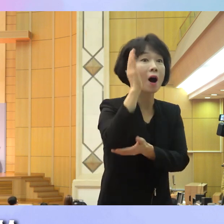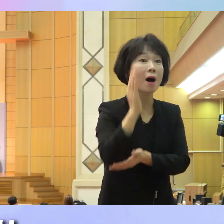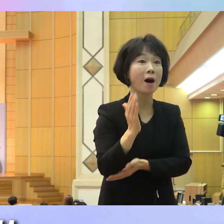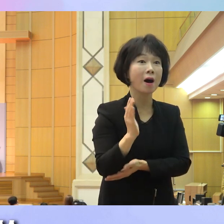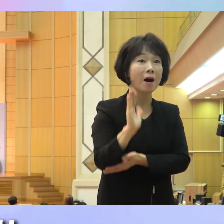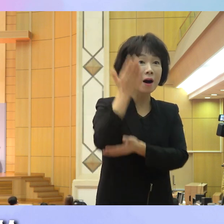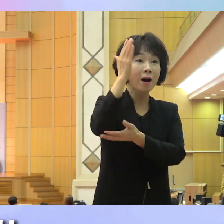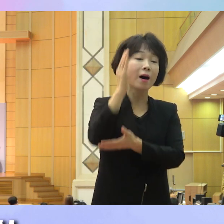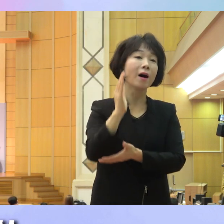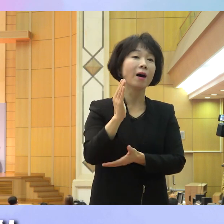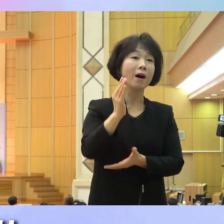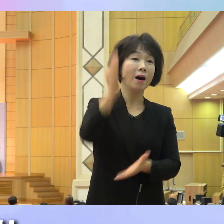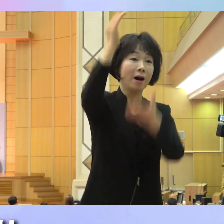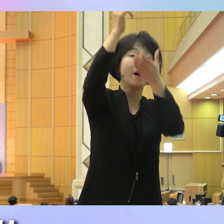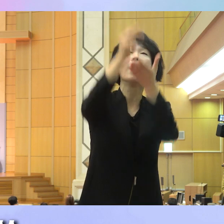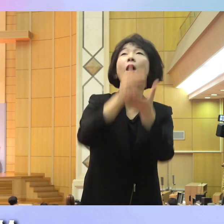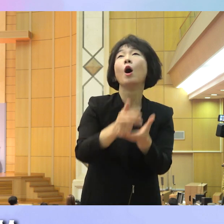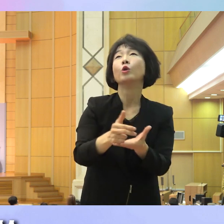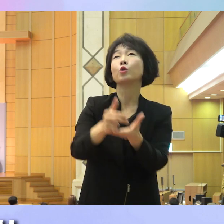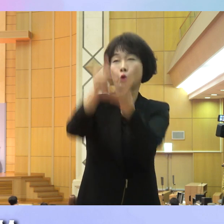영광